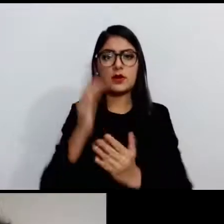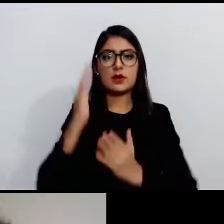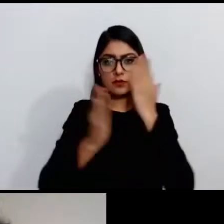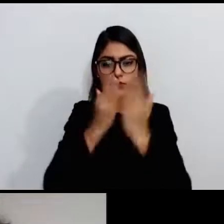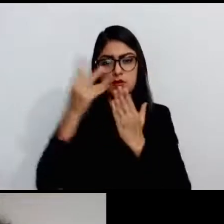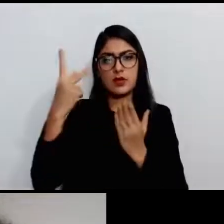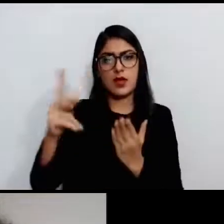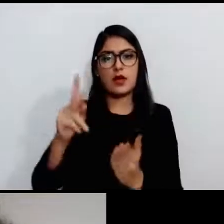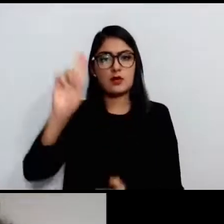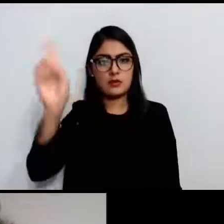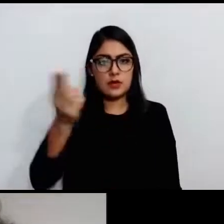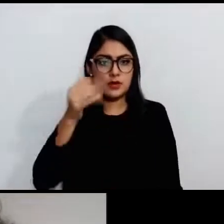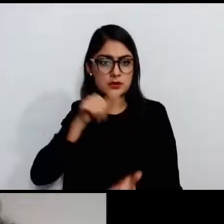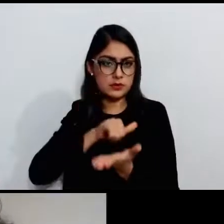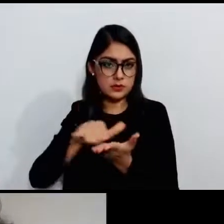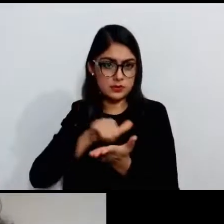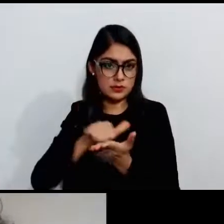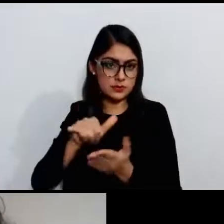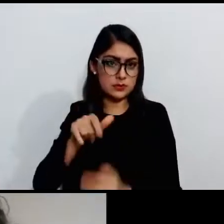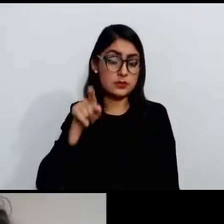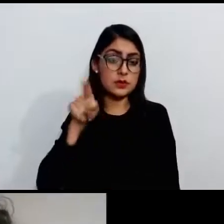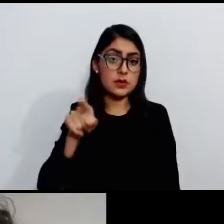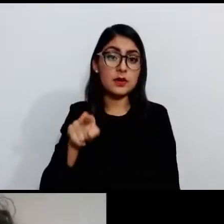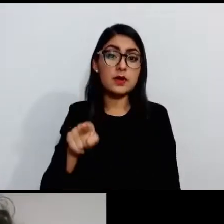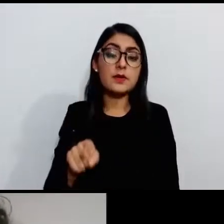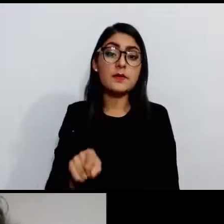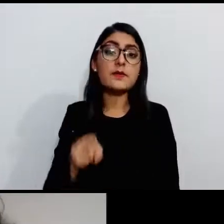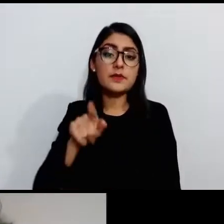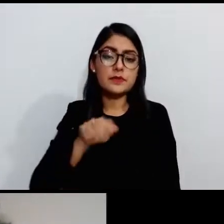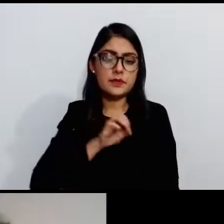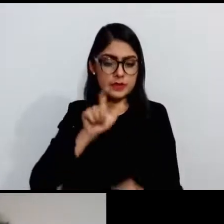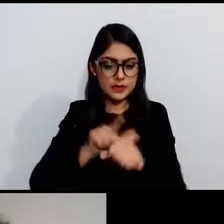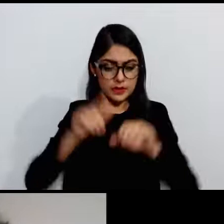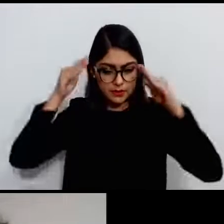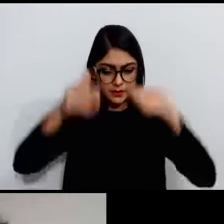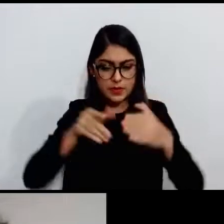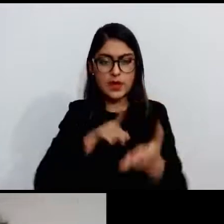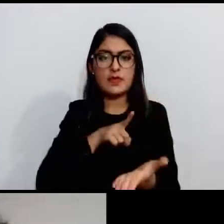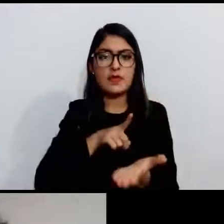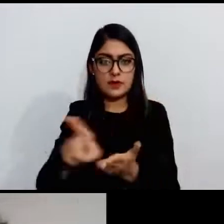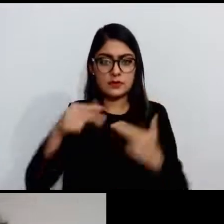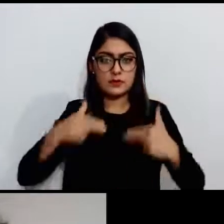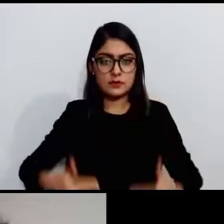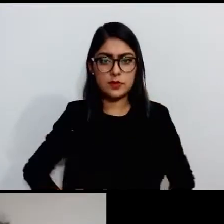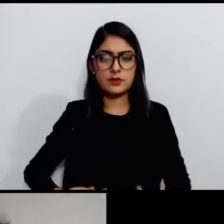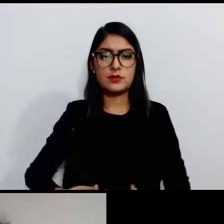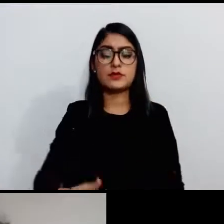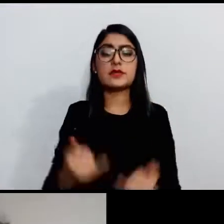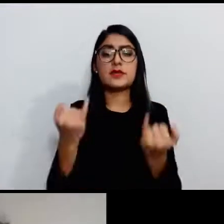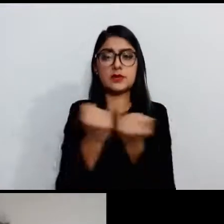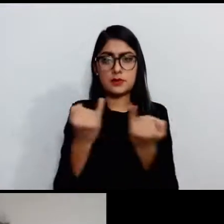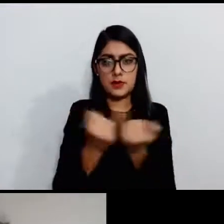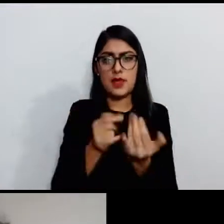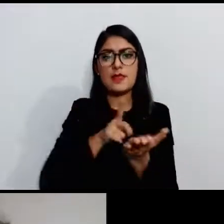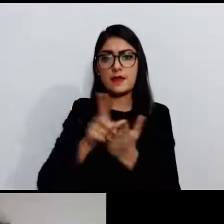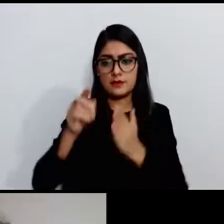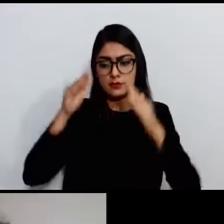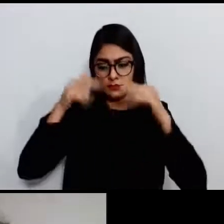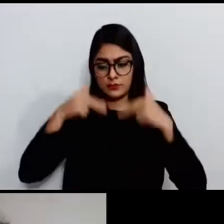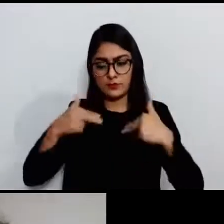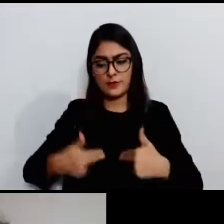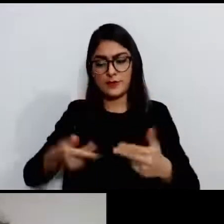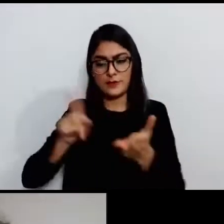Scholar, especialista en Derechos Humanos por la Universidad Complutense de Madrid y en Argumentación Jurídica por